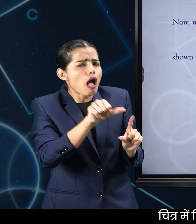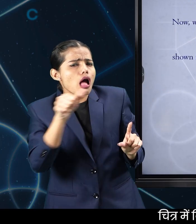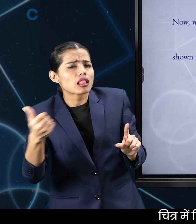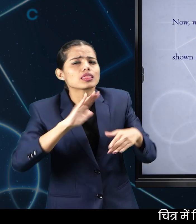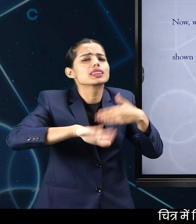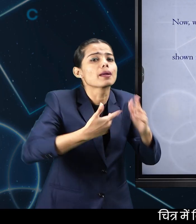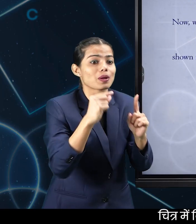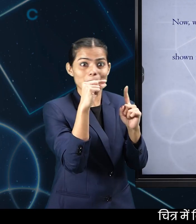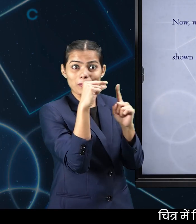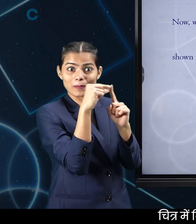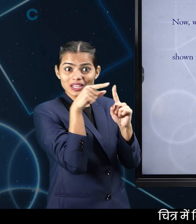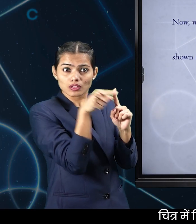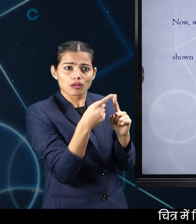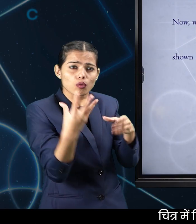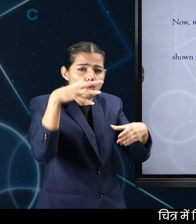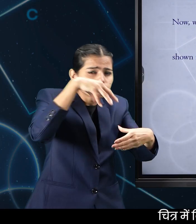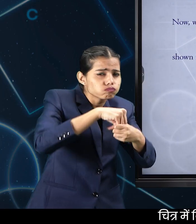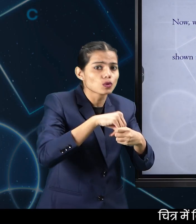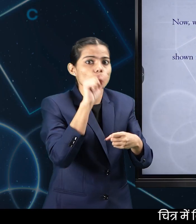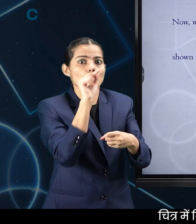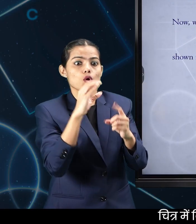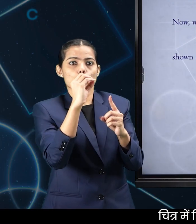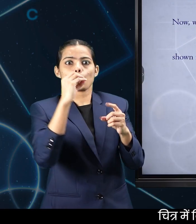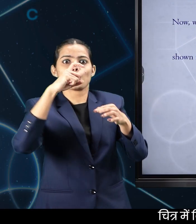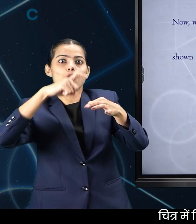चित्र में दिखाए अनुसार बिंदुओं O को मिलाइए।